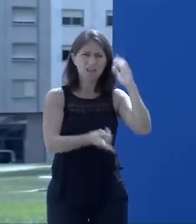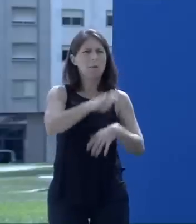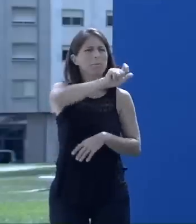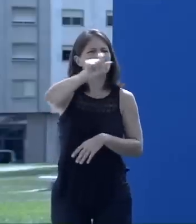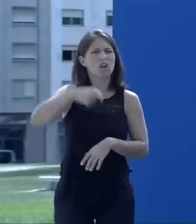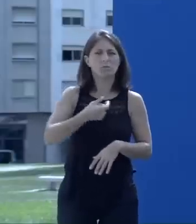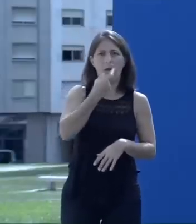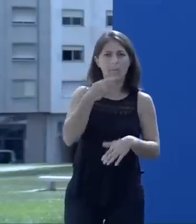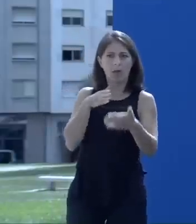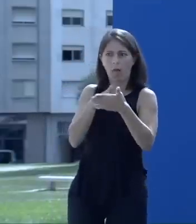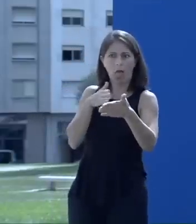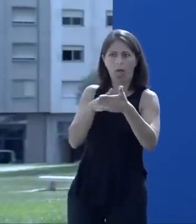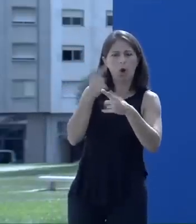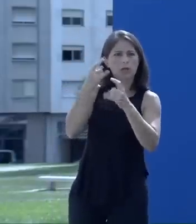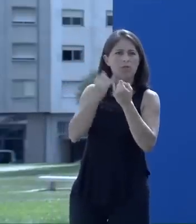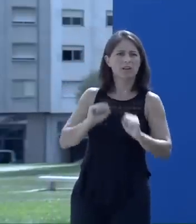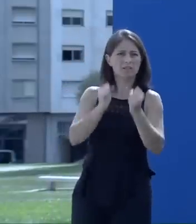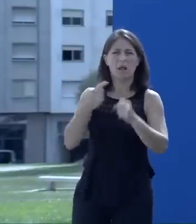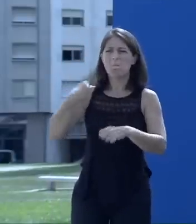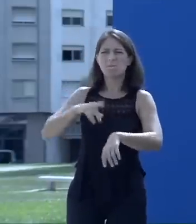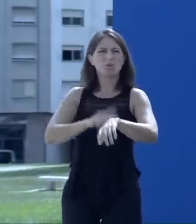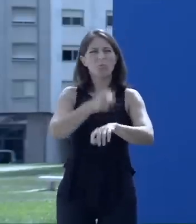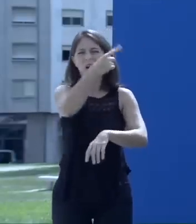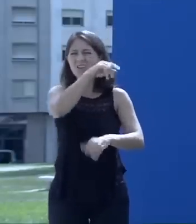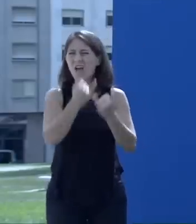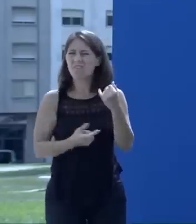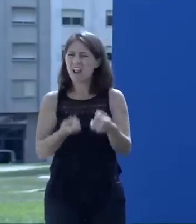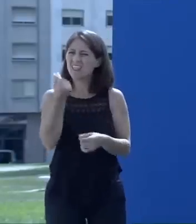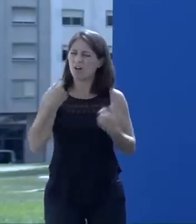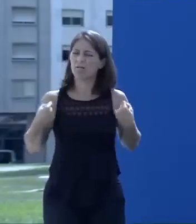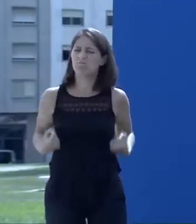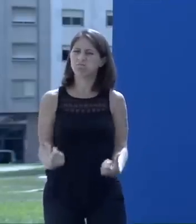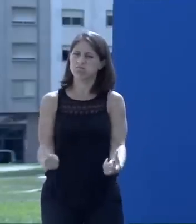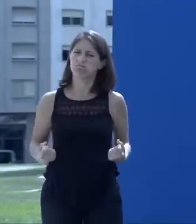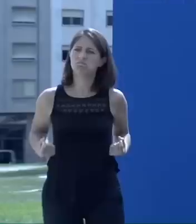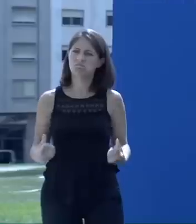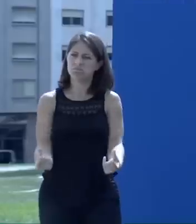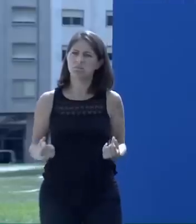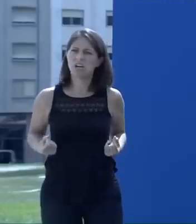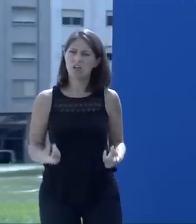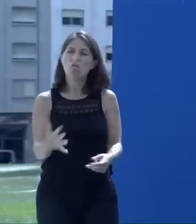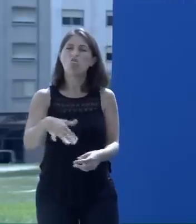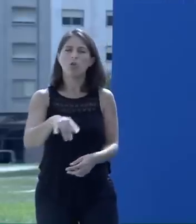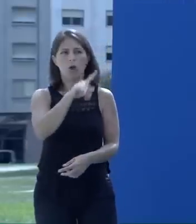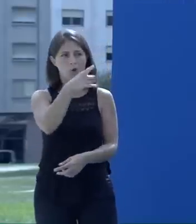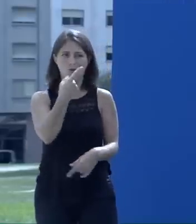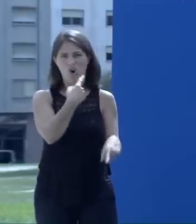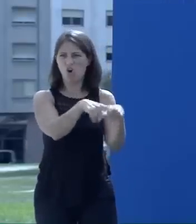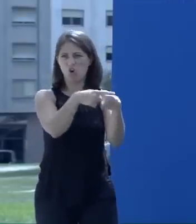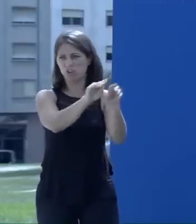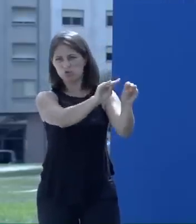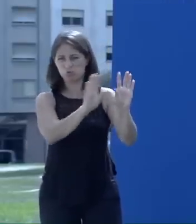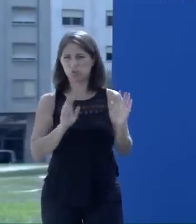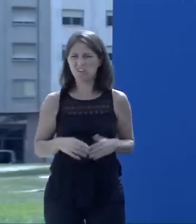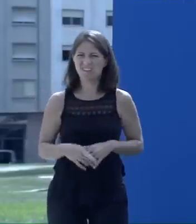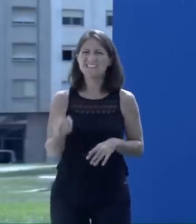que necesita para sobrevivir, mentras eles seguen gastando os cartos nas súas falcatruadas.